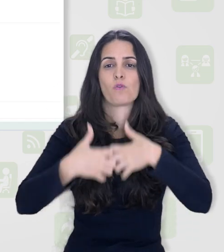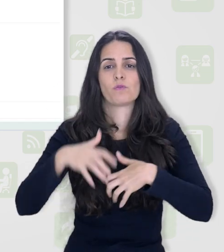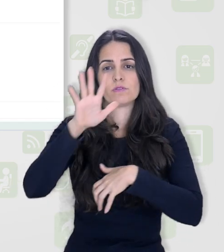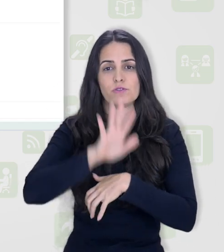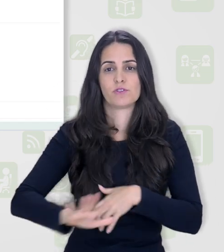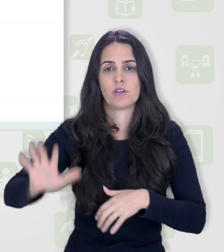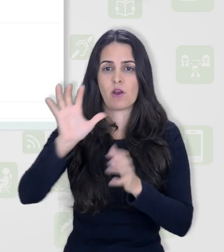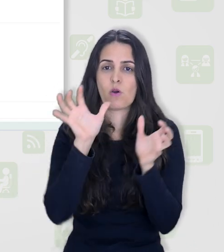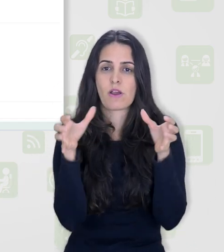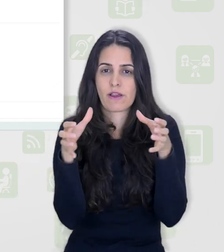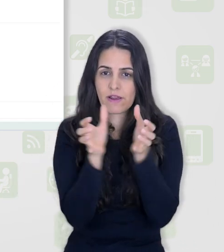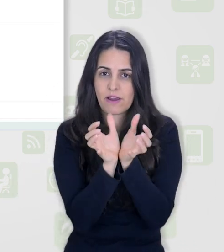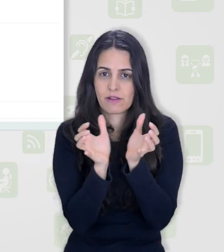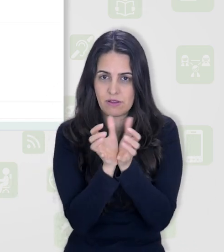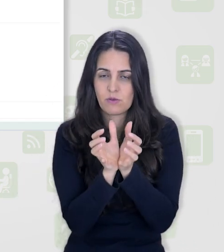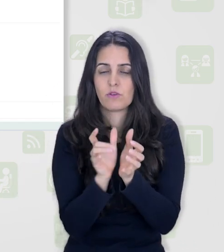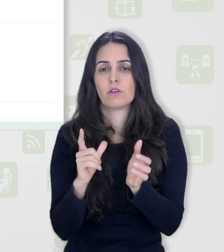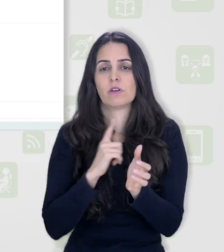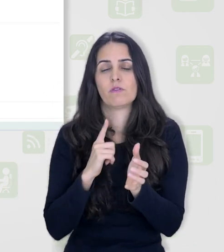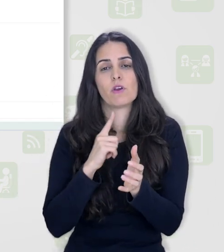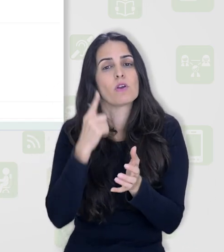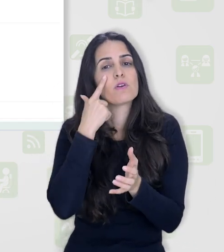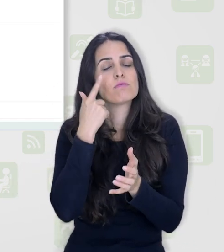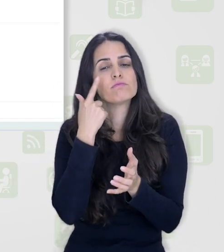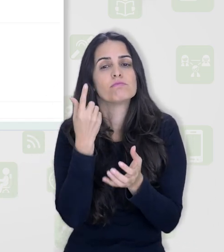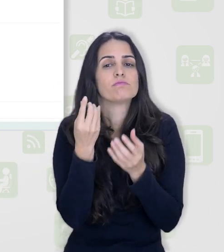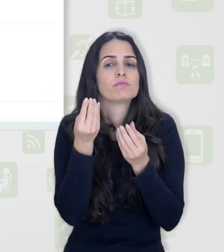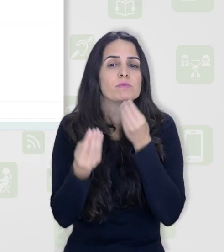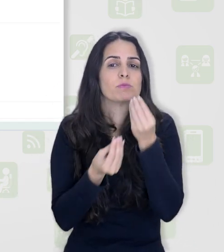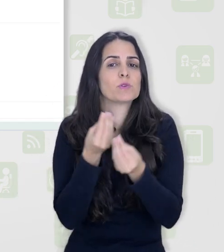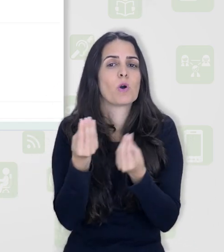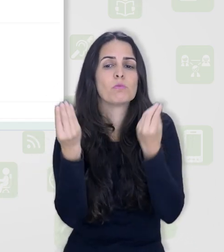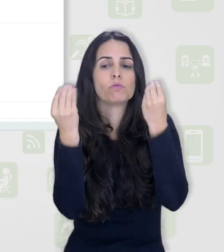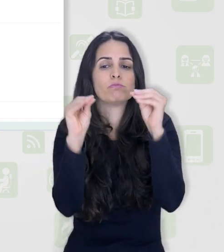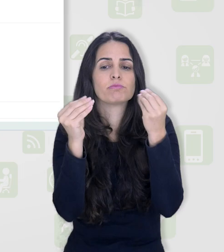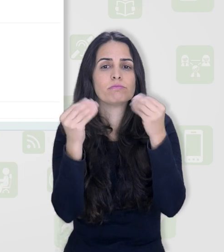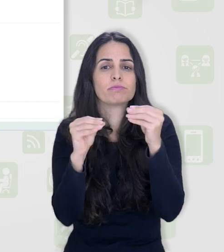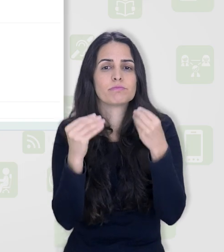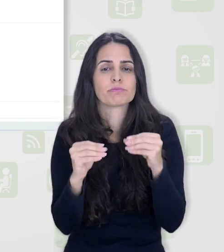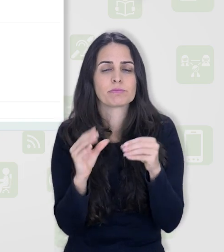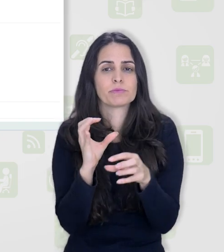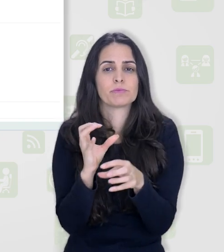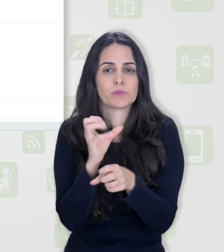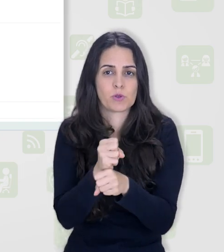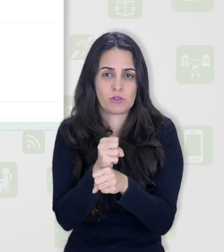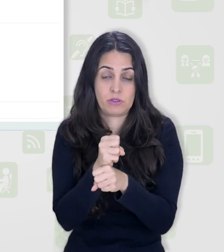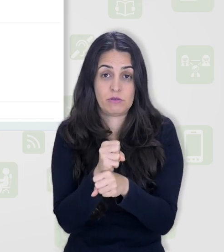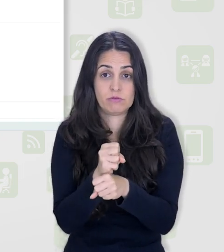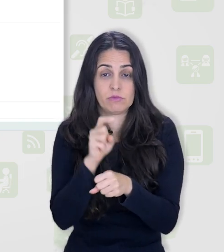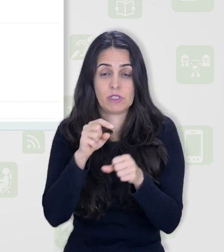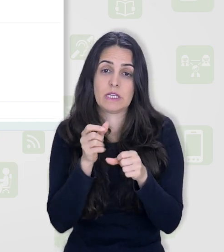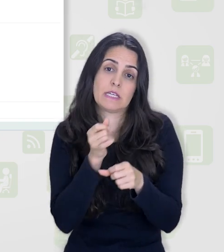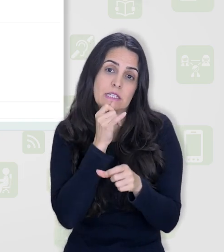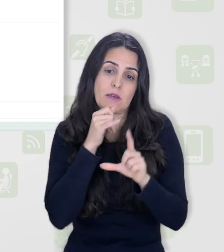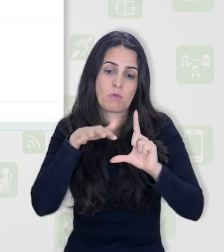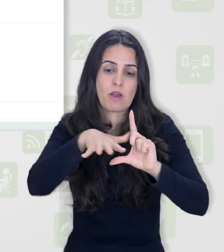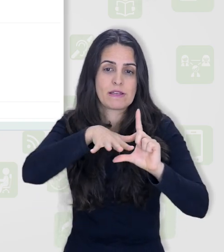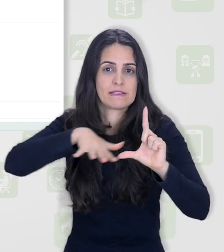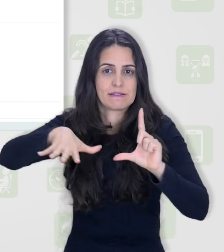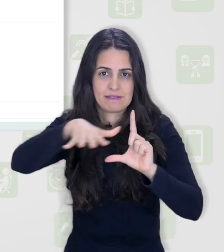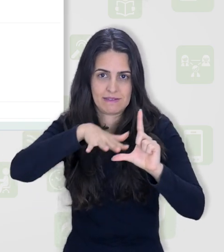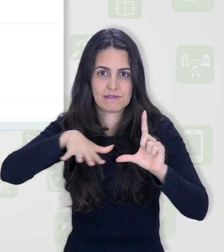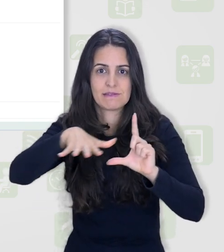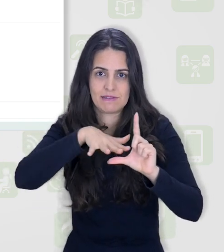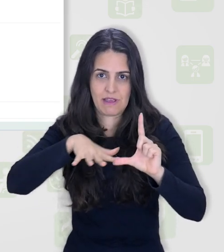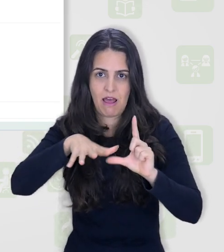posso verificar a forma de agregação das notas então automaticamente quando uma sala aqui no nosso ambiente